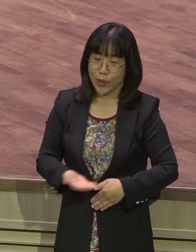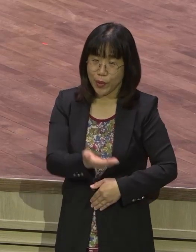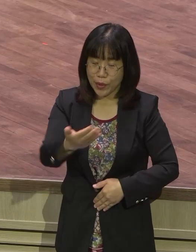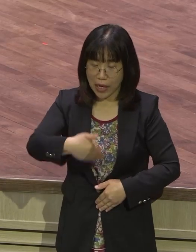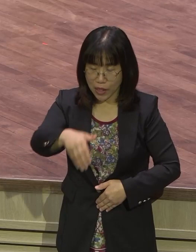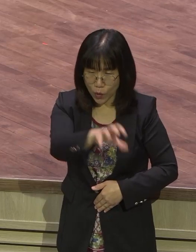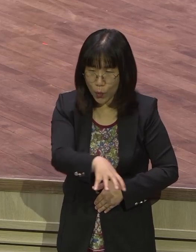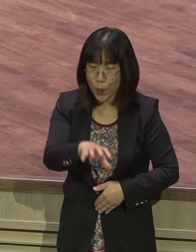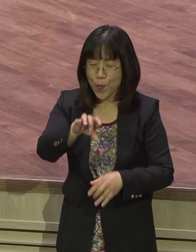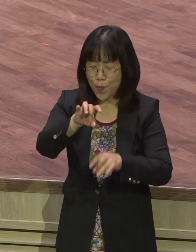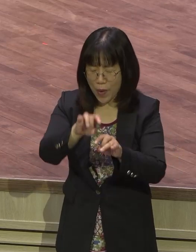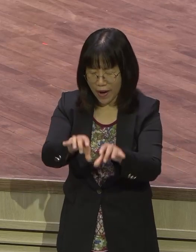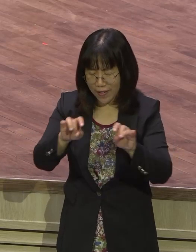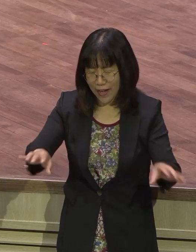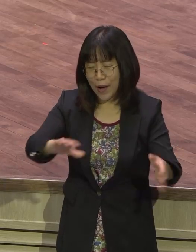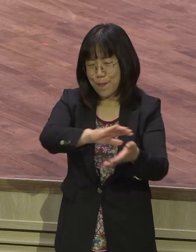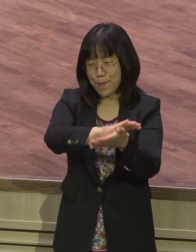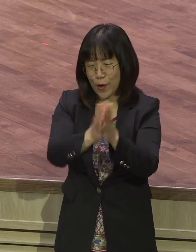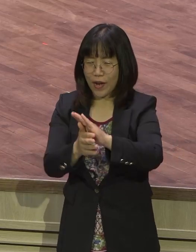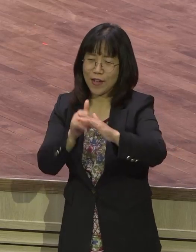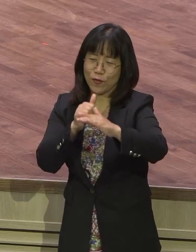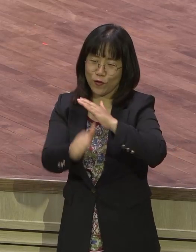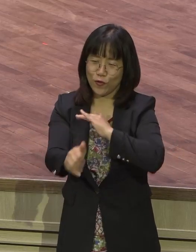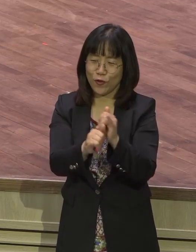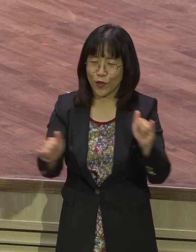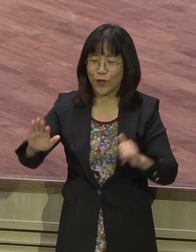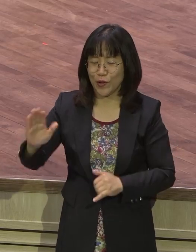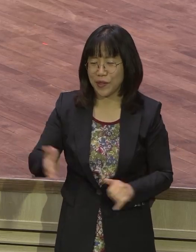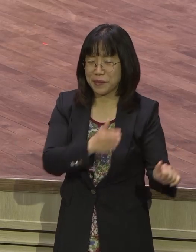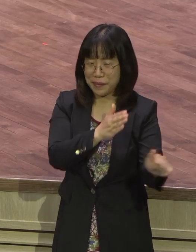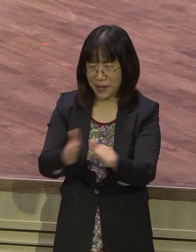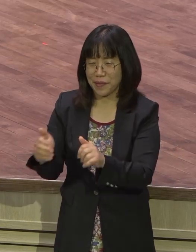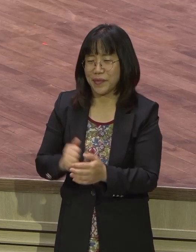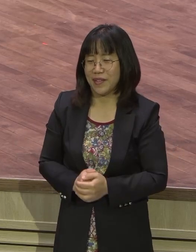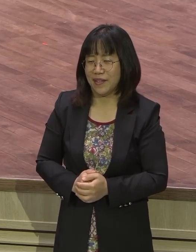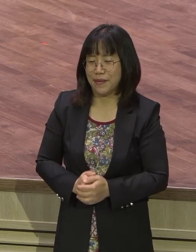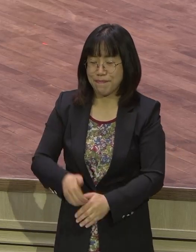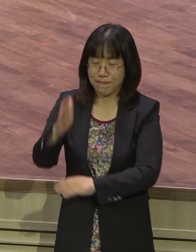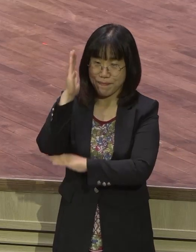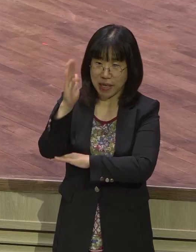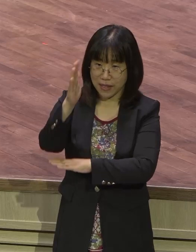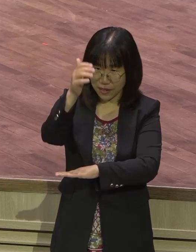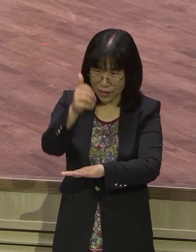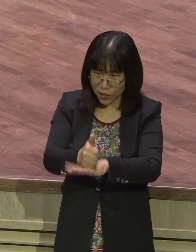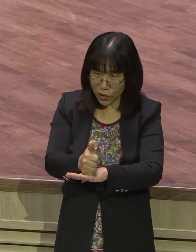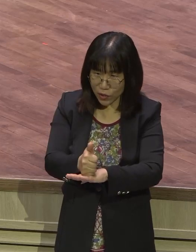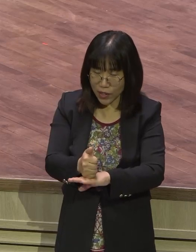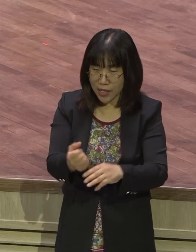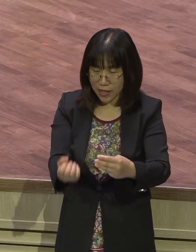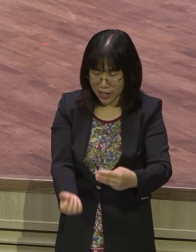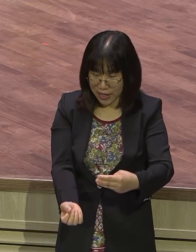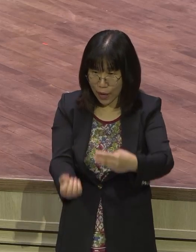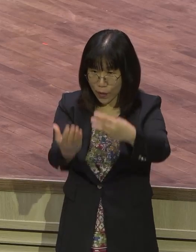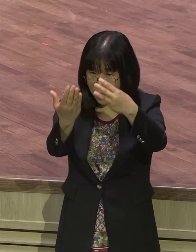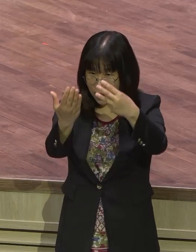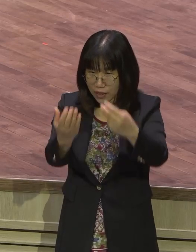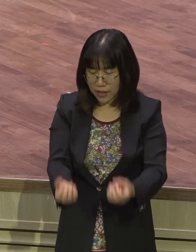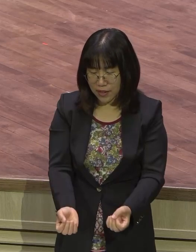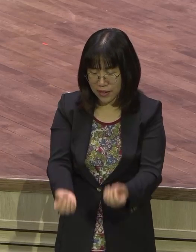주도자들이 다 되기를 제모로 축복합니다 결론입니다 내귀 죄사법에 대해서 설명을 보면